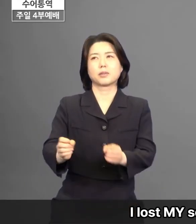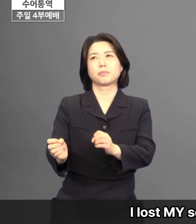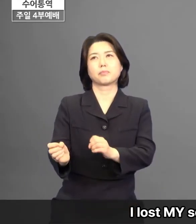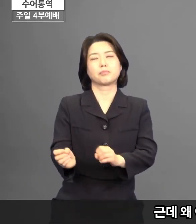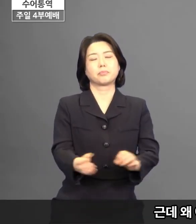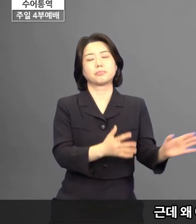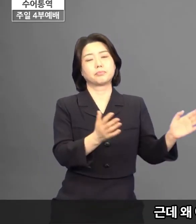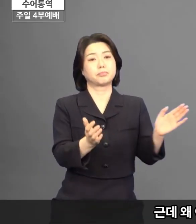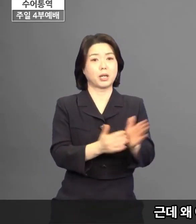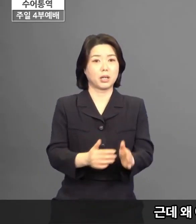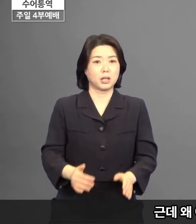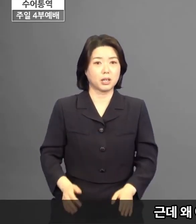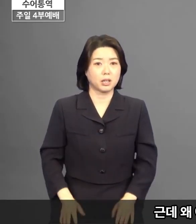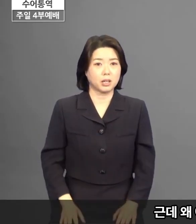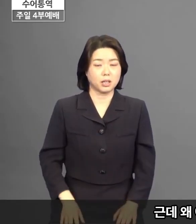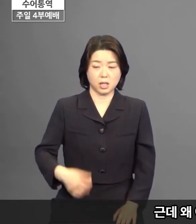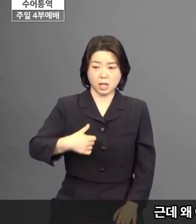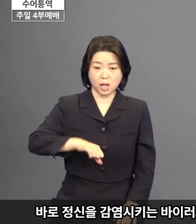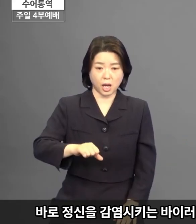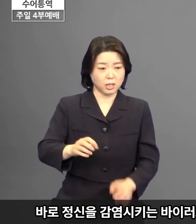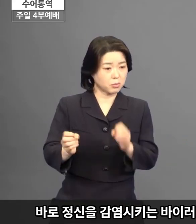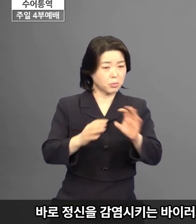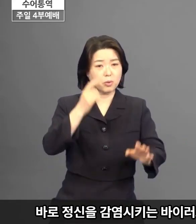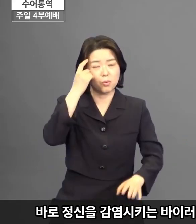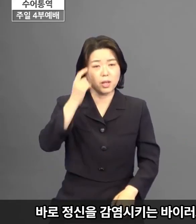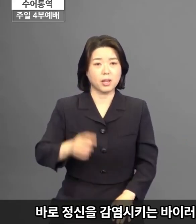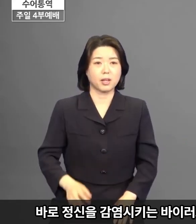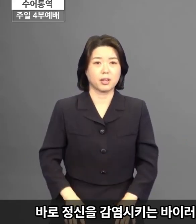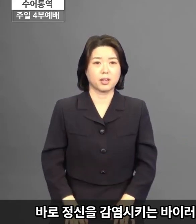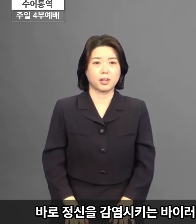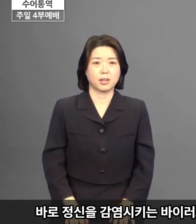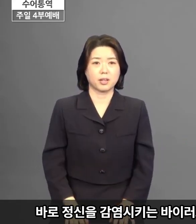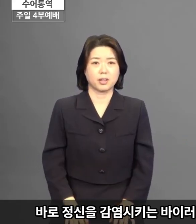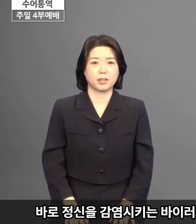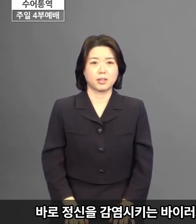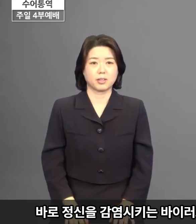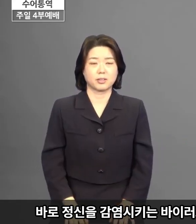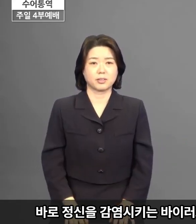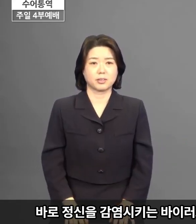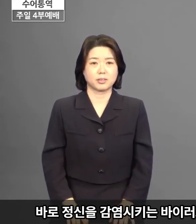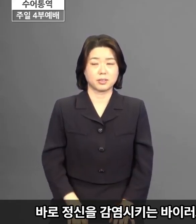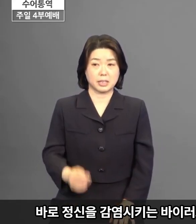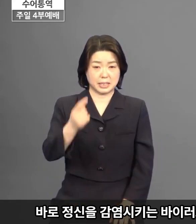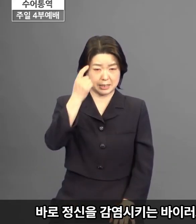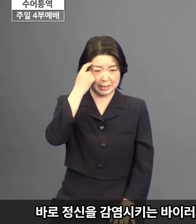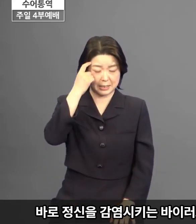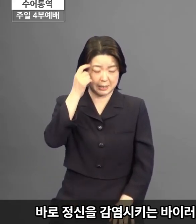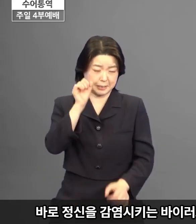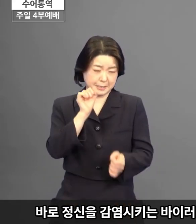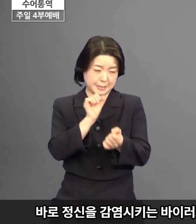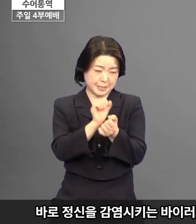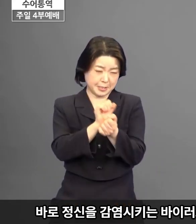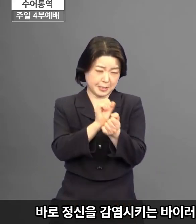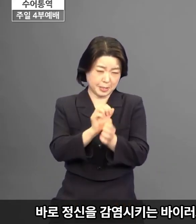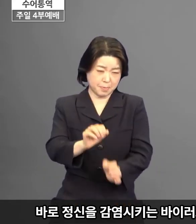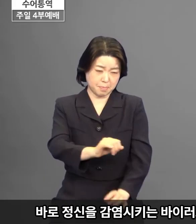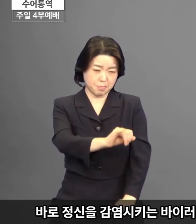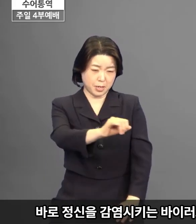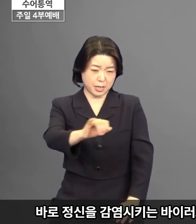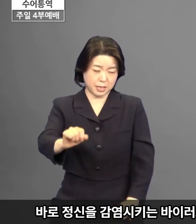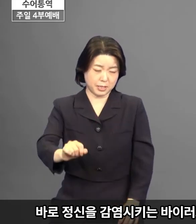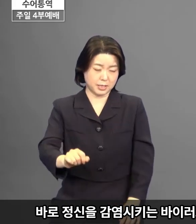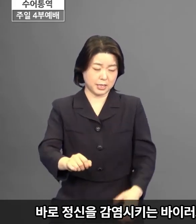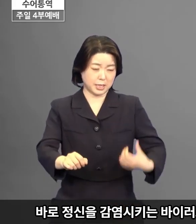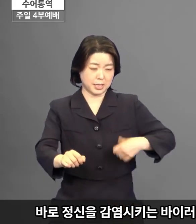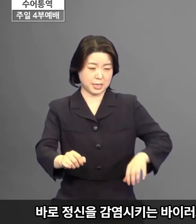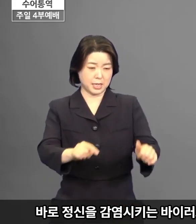했거든요. 근데 왜 아들을 잃었냐? 바로 정신을 감염시키는 바이러스가